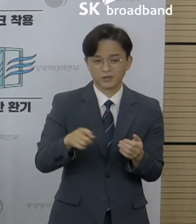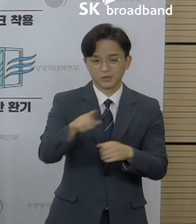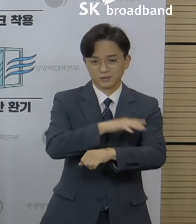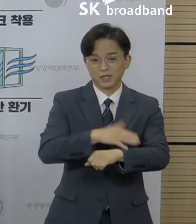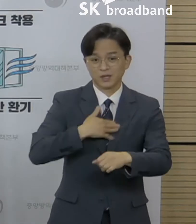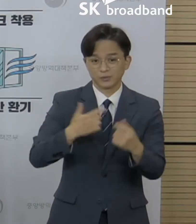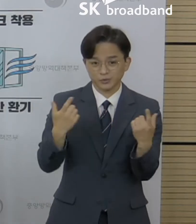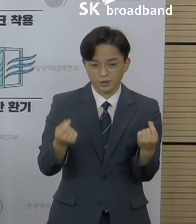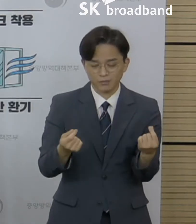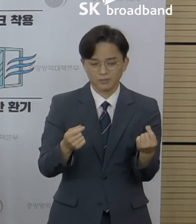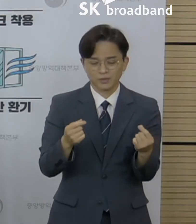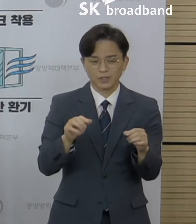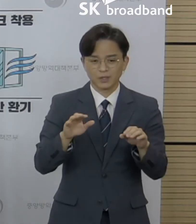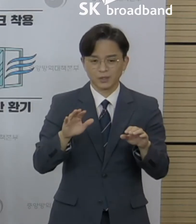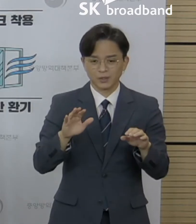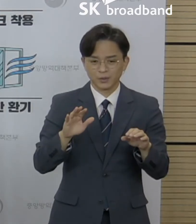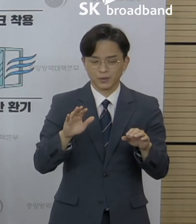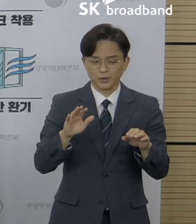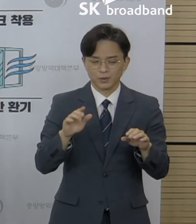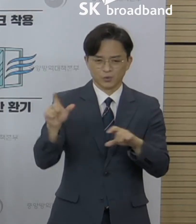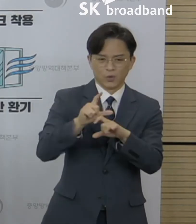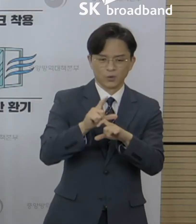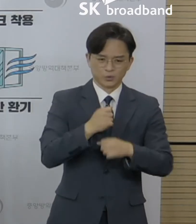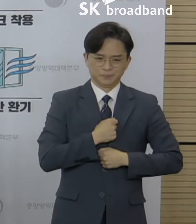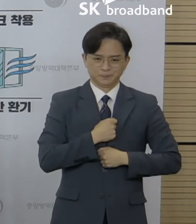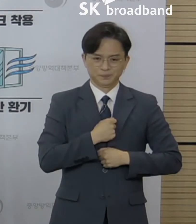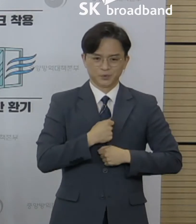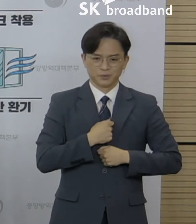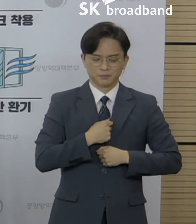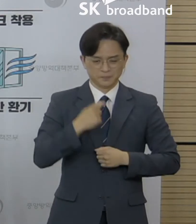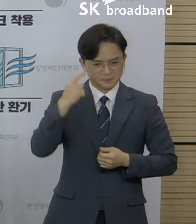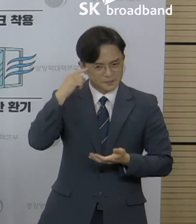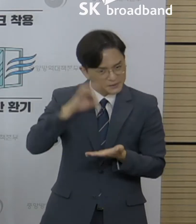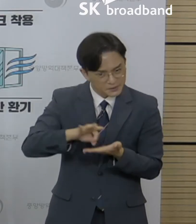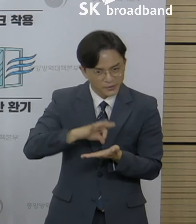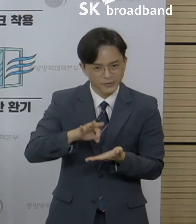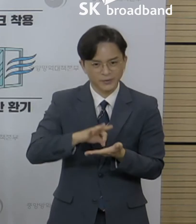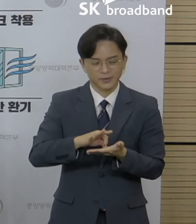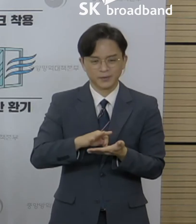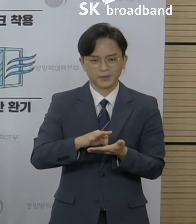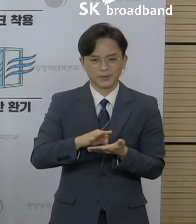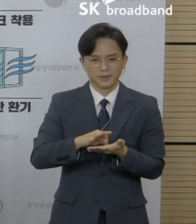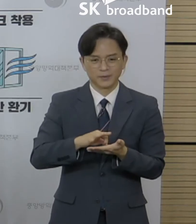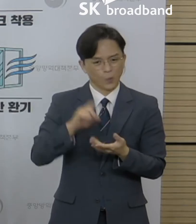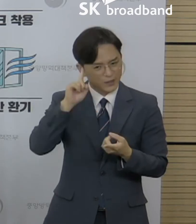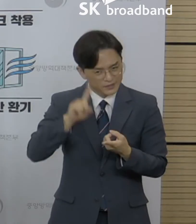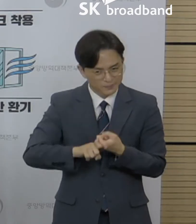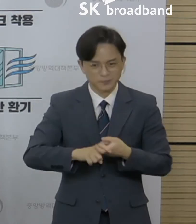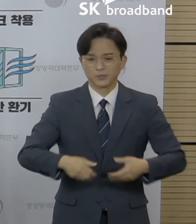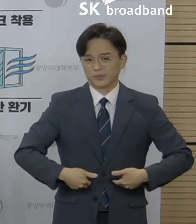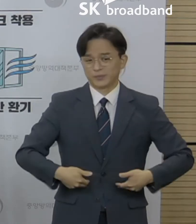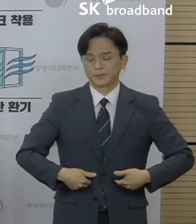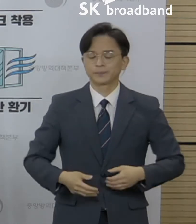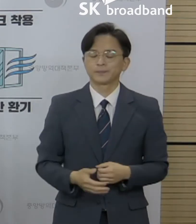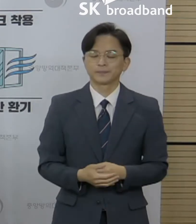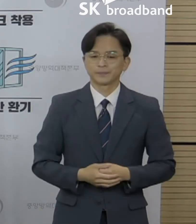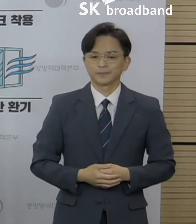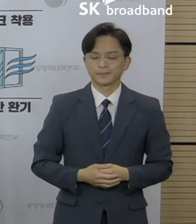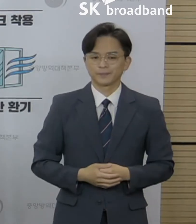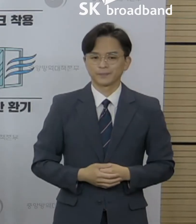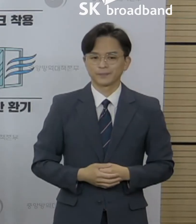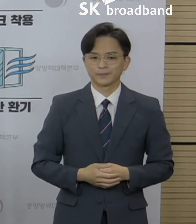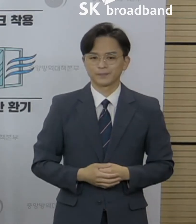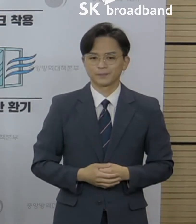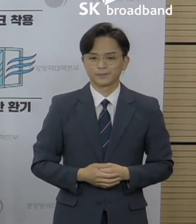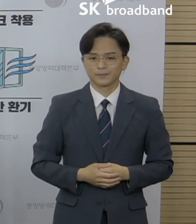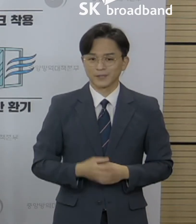바랍니다. 저희 그 국립보건연구원의 입장으로 보면 사실 변이가 우리한테 미치는 영향은 아직은 그렇게